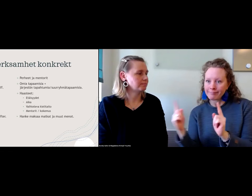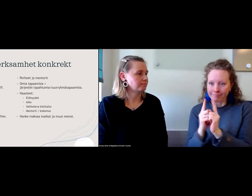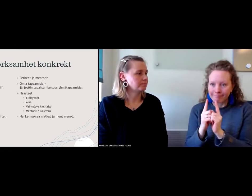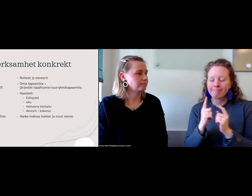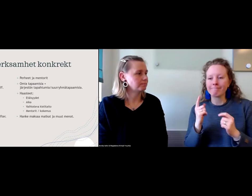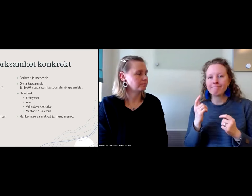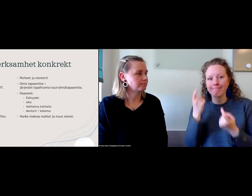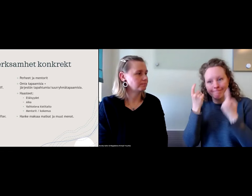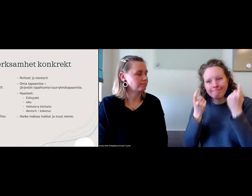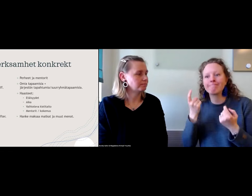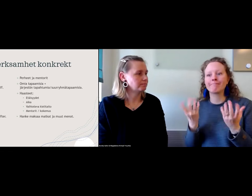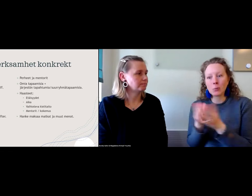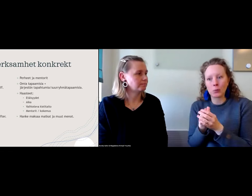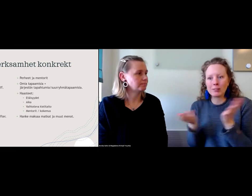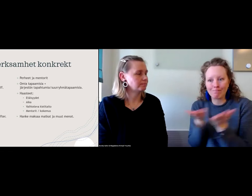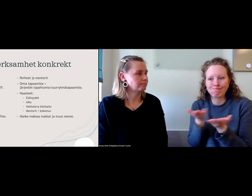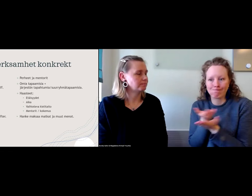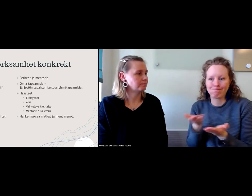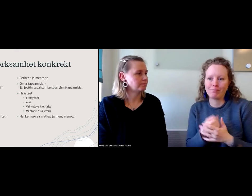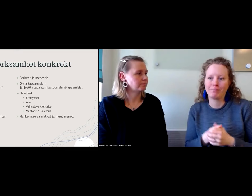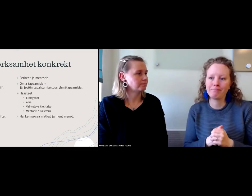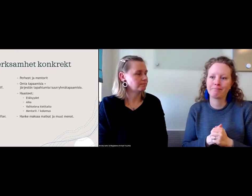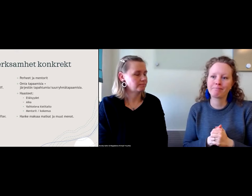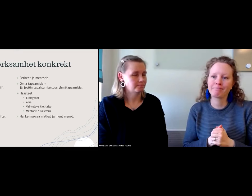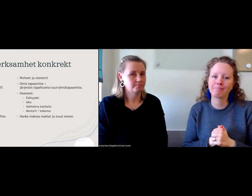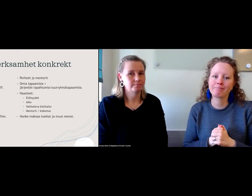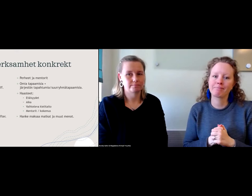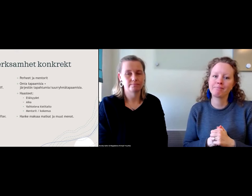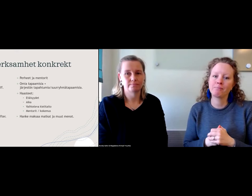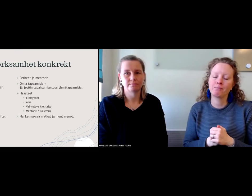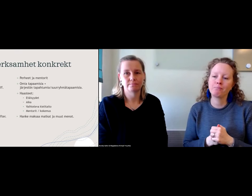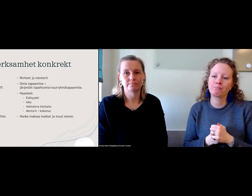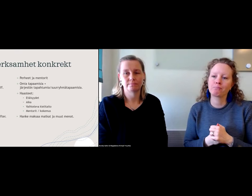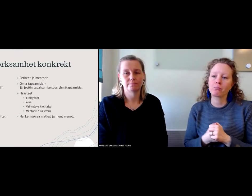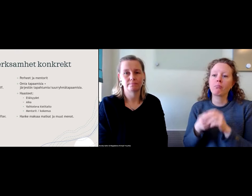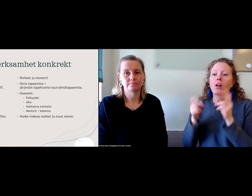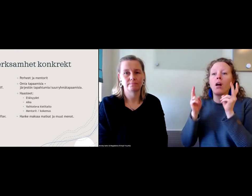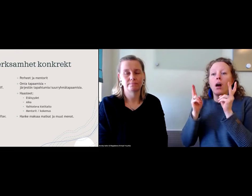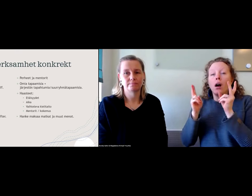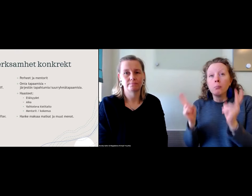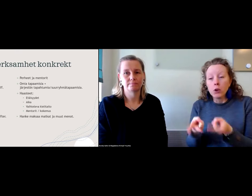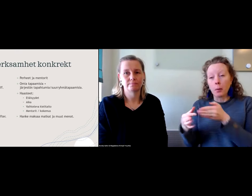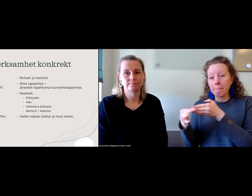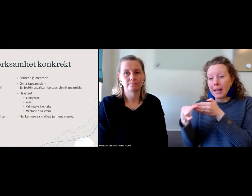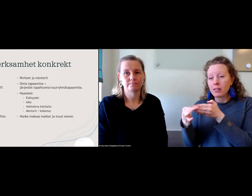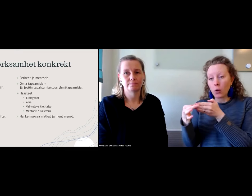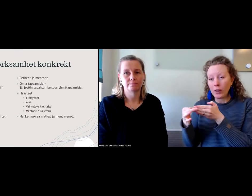aika iso haaste, että miten löydetään sopiva mentori kullekin perheelle tukemaan vuorovaikutusta.